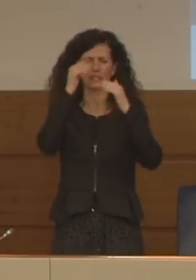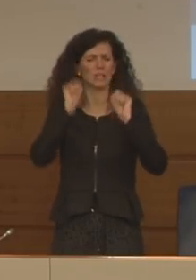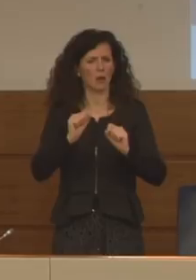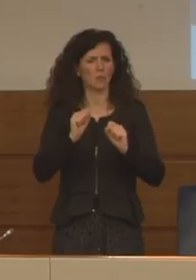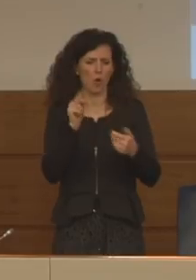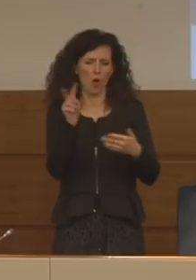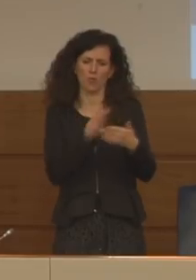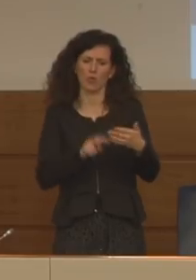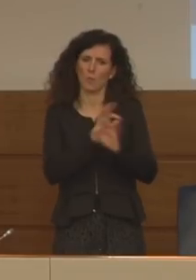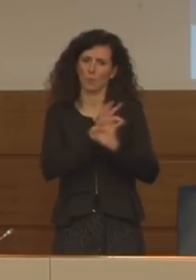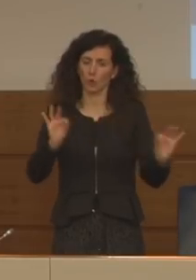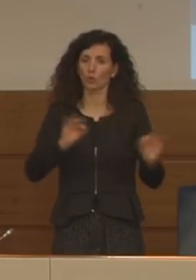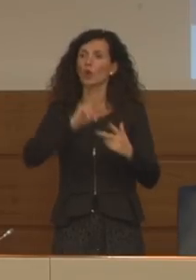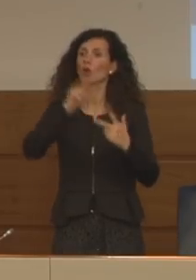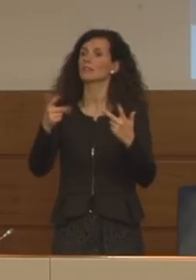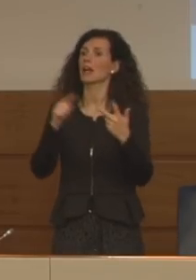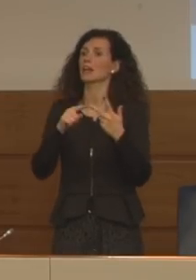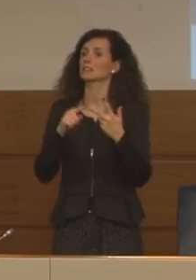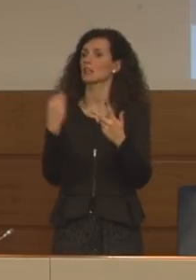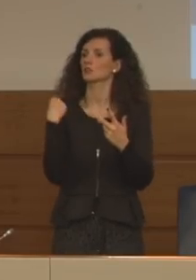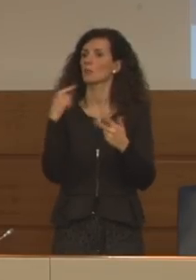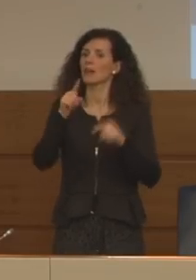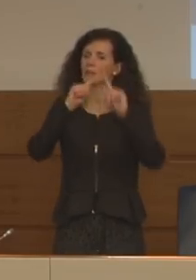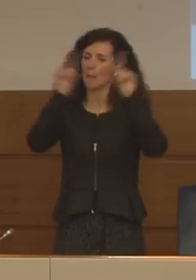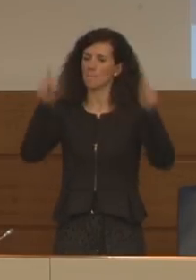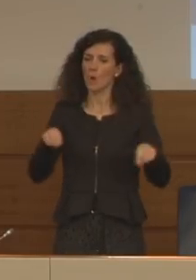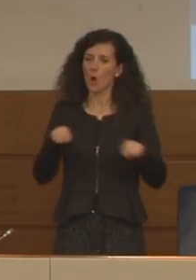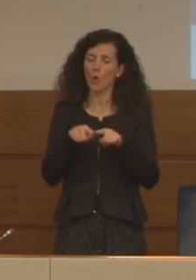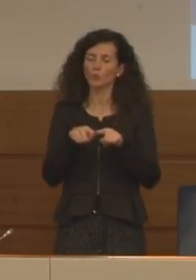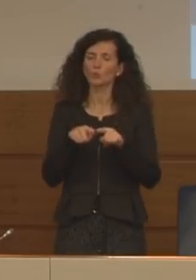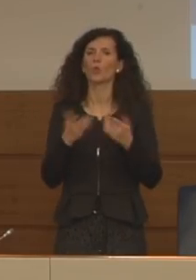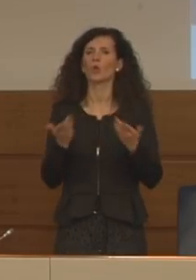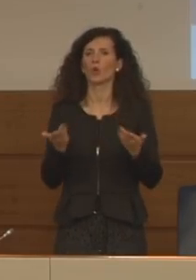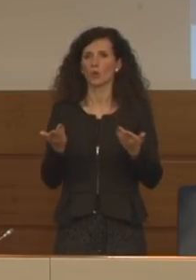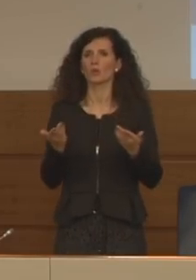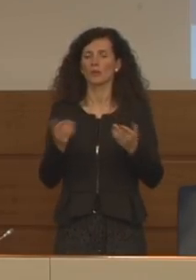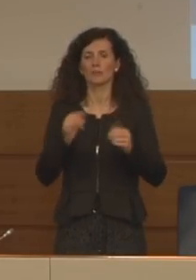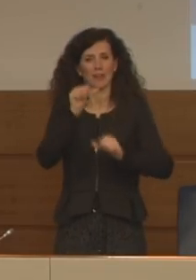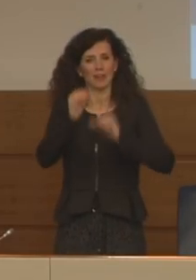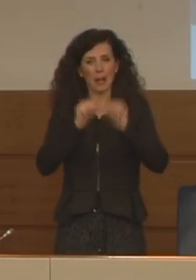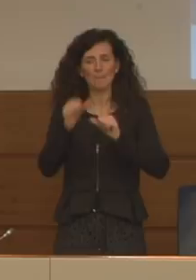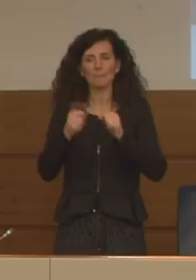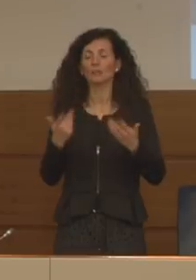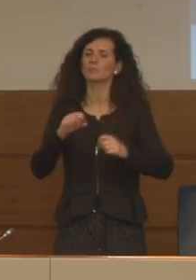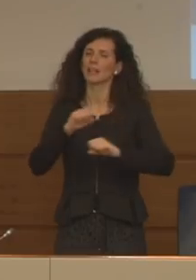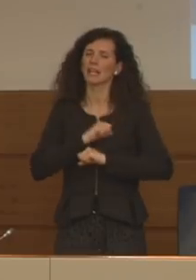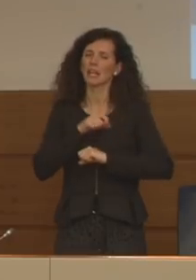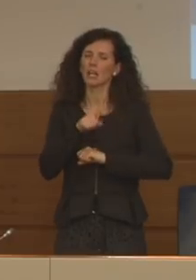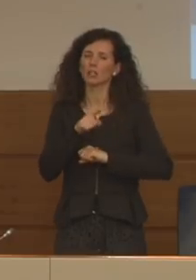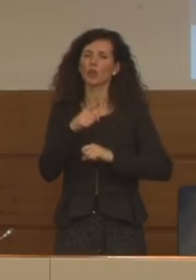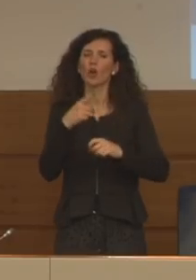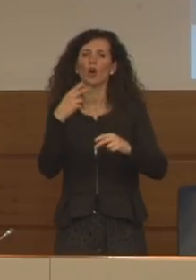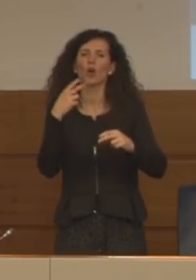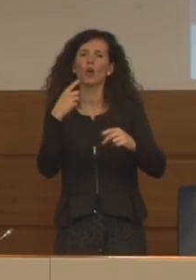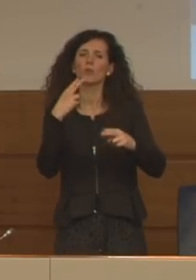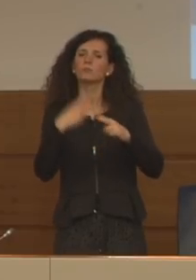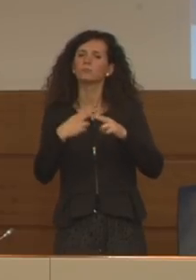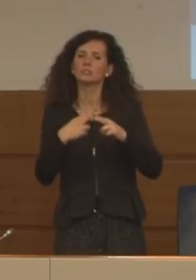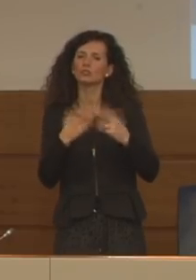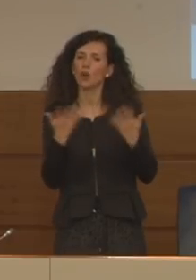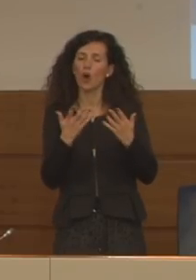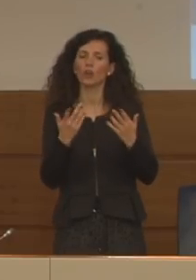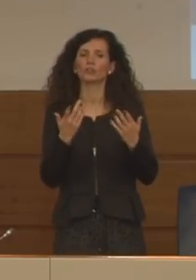terza domanda quella dei moduli è una credo un'esigenza anche per poter gestire un